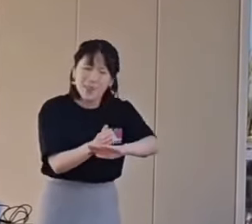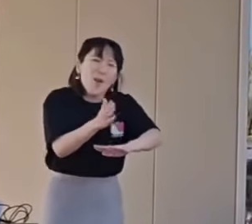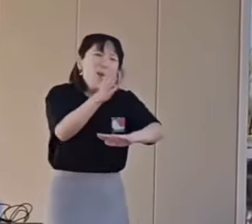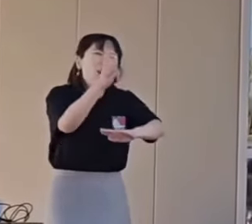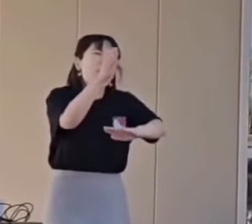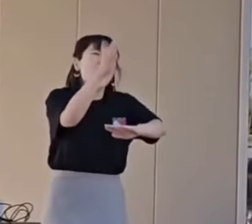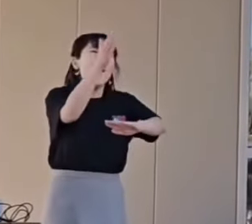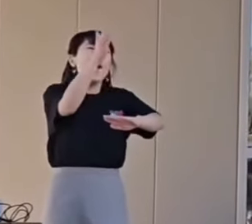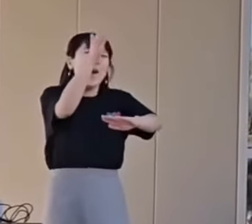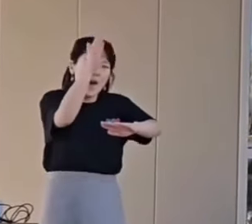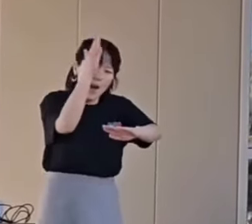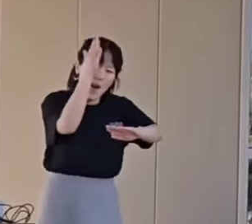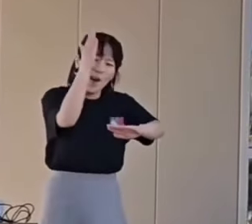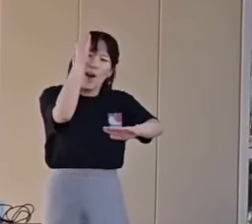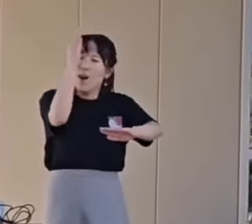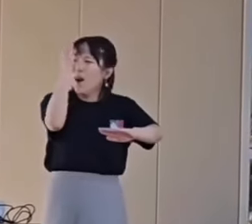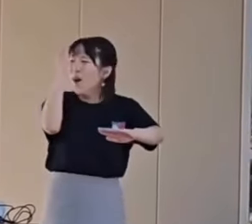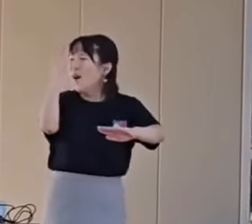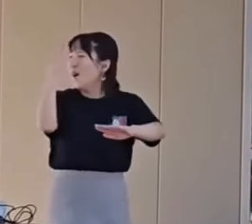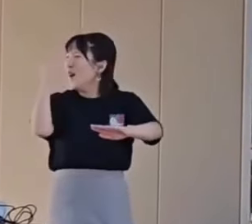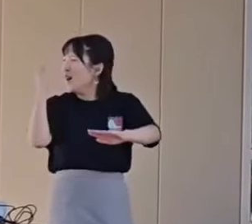と